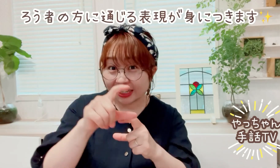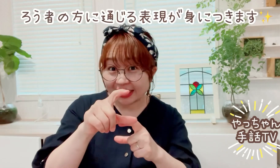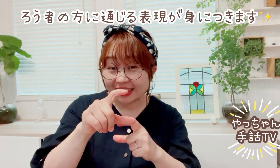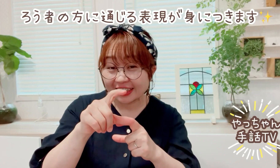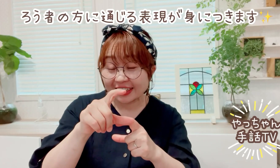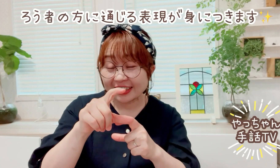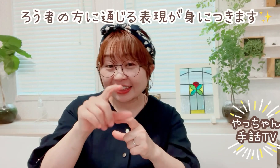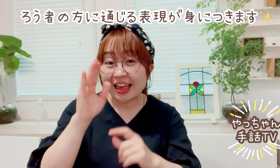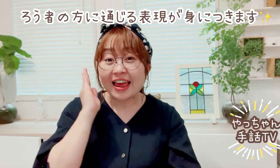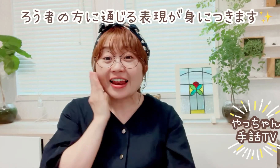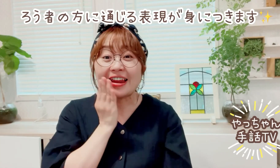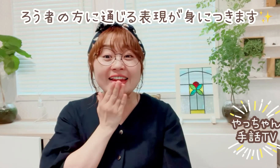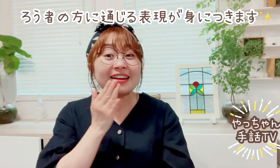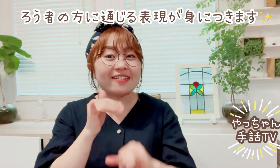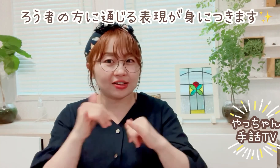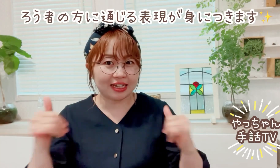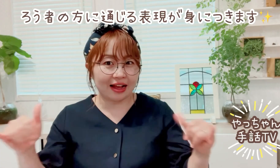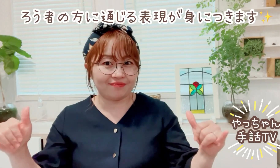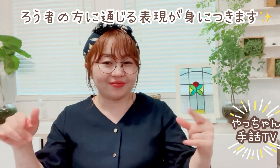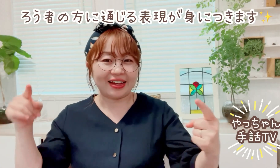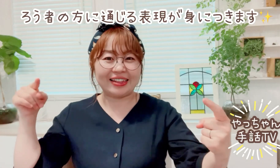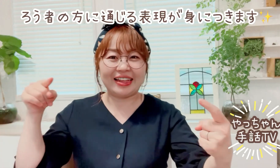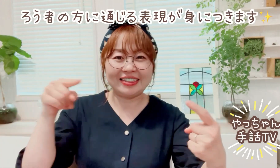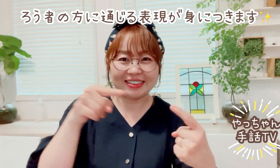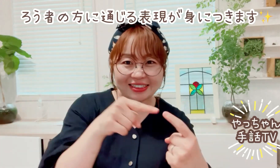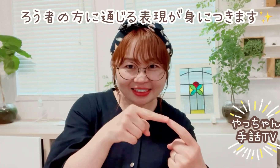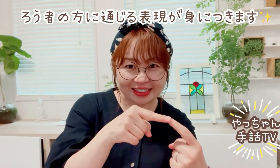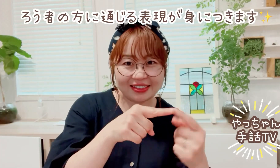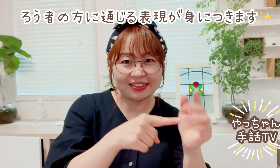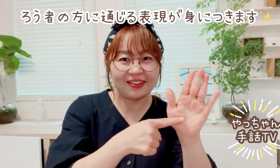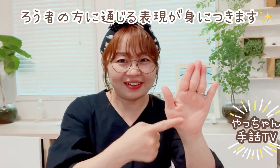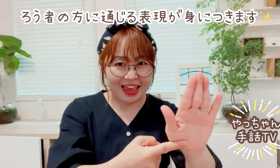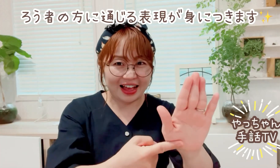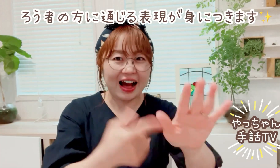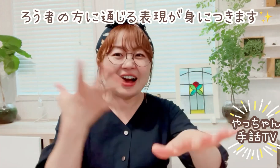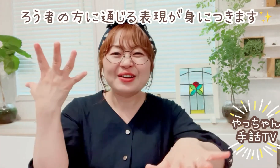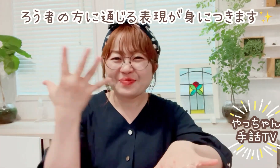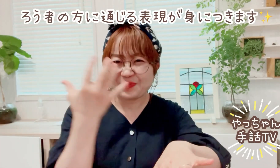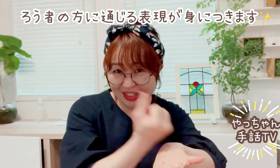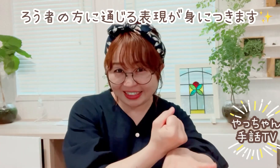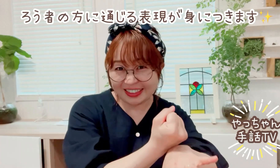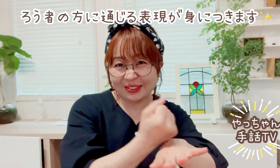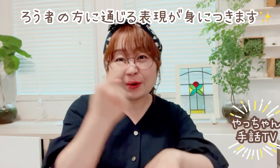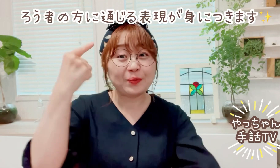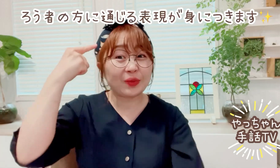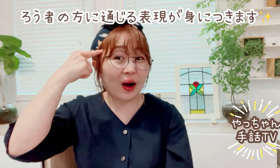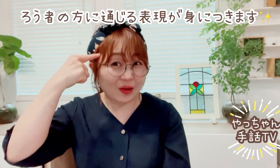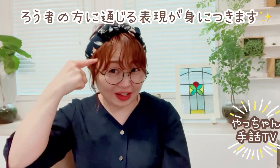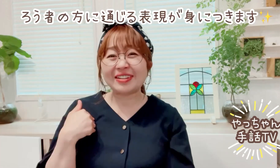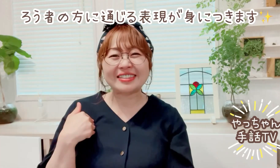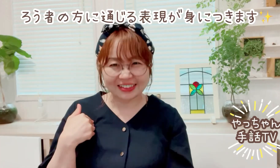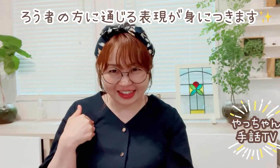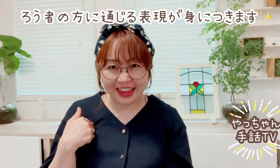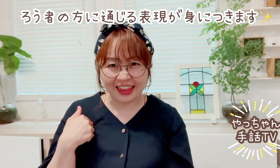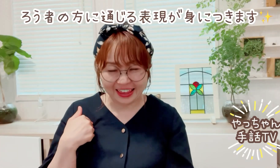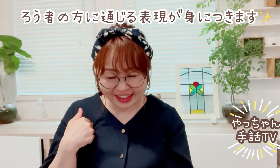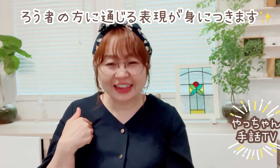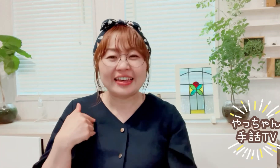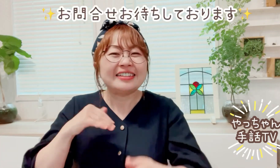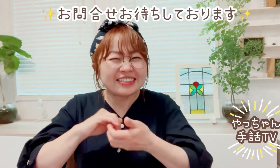りろう者の方に通じる表現が身につくと思いますので、